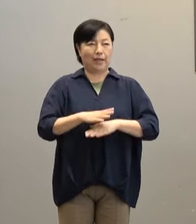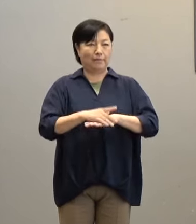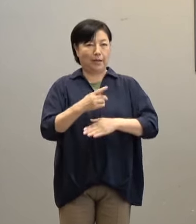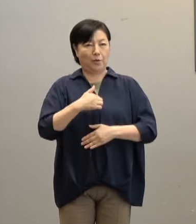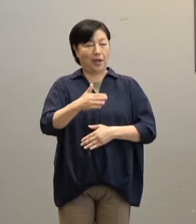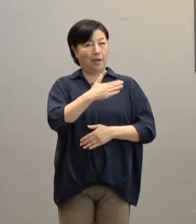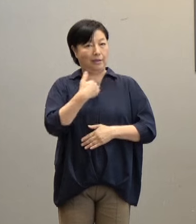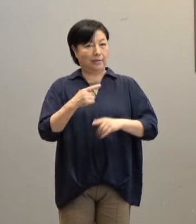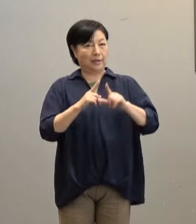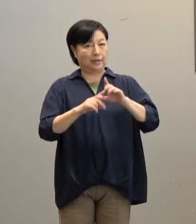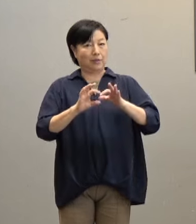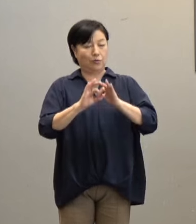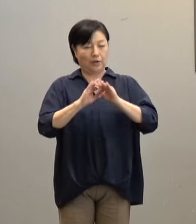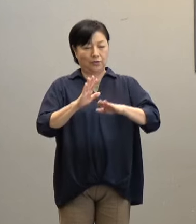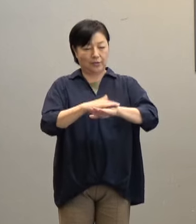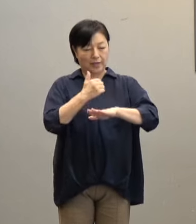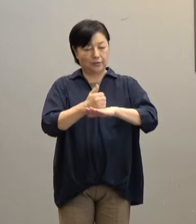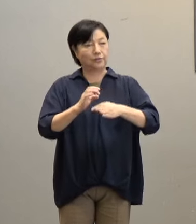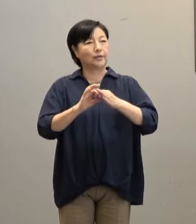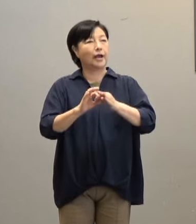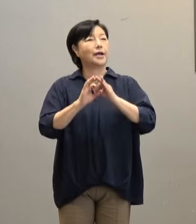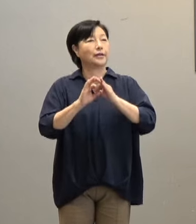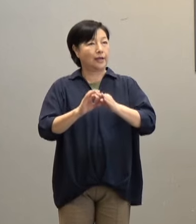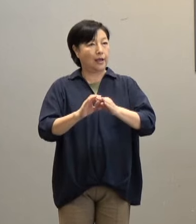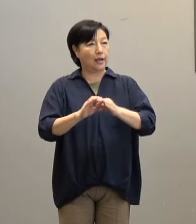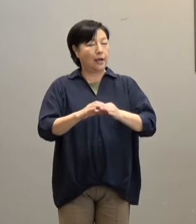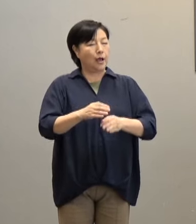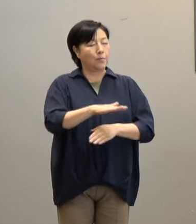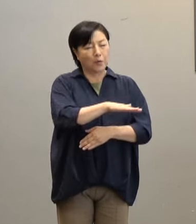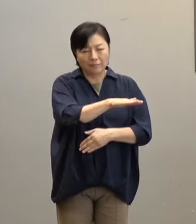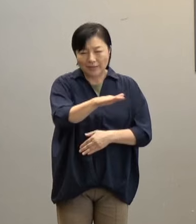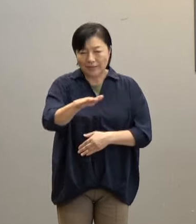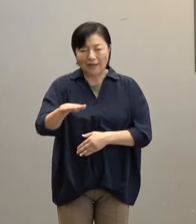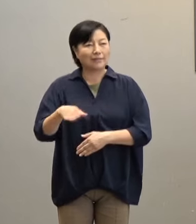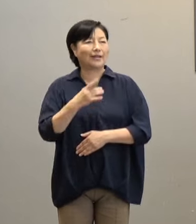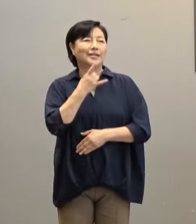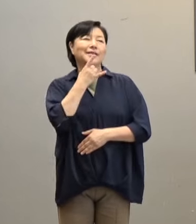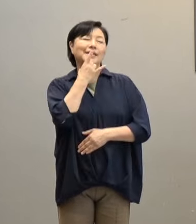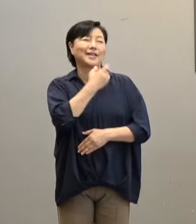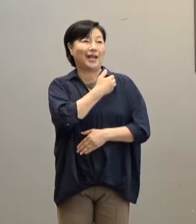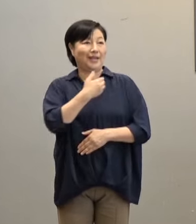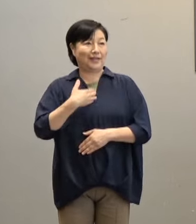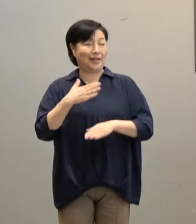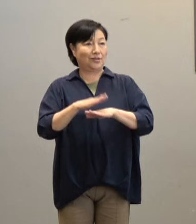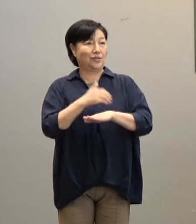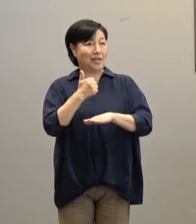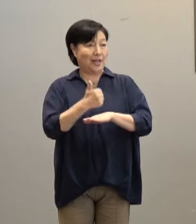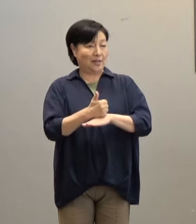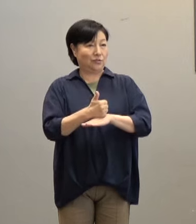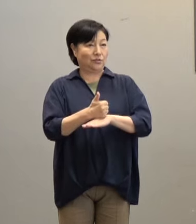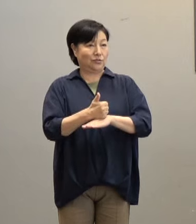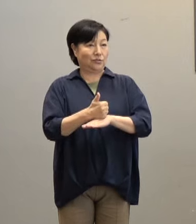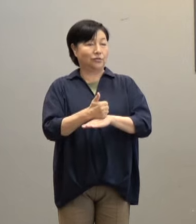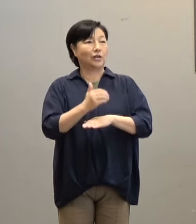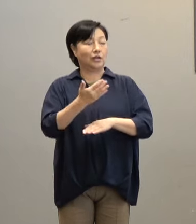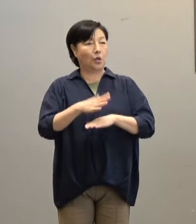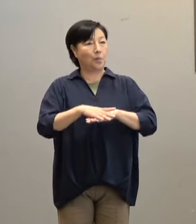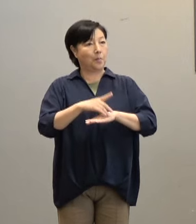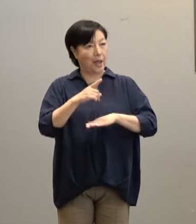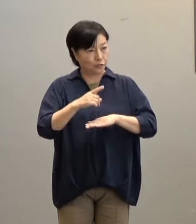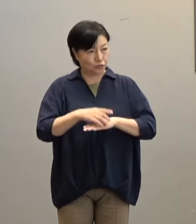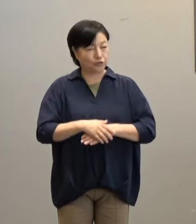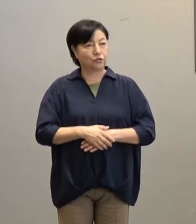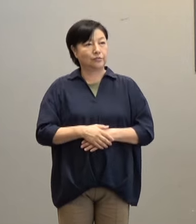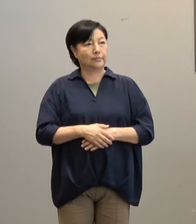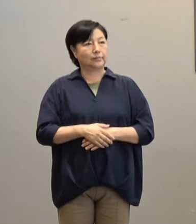我々千葉県ゆかりの選手に関しては、まあ、本当にどの方もですね、非常に期待できる選手ばかりではありますけれども、まずはですね、やっぱり